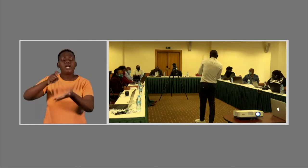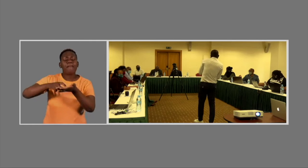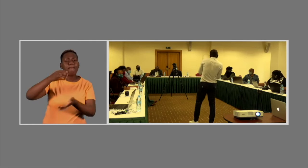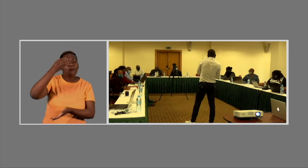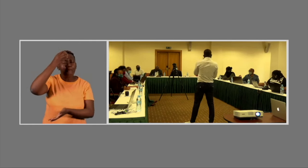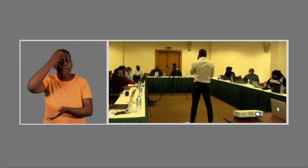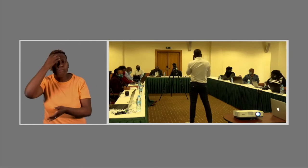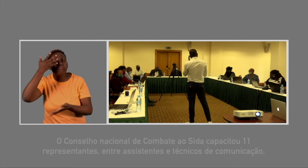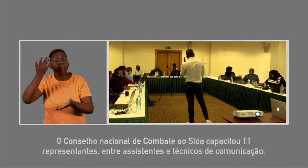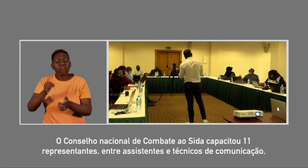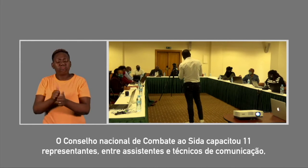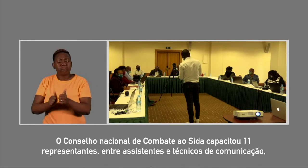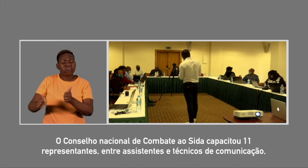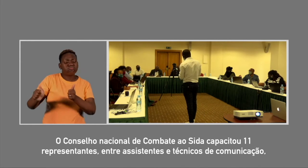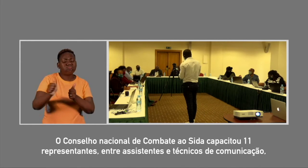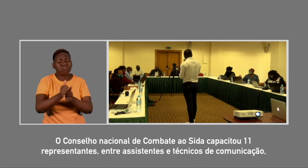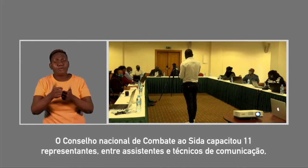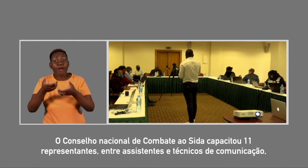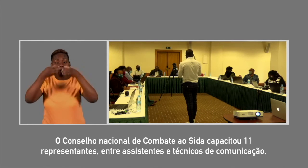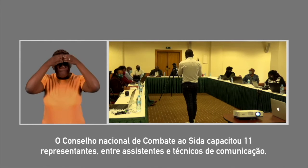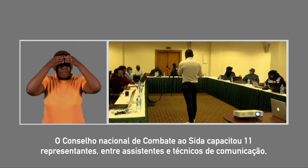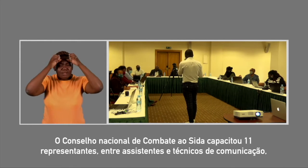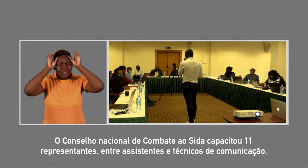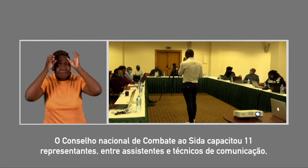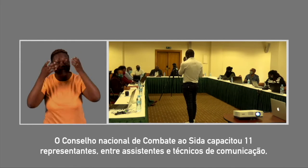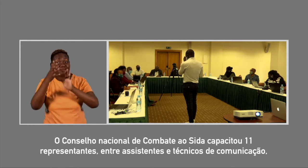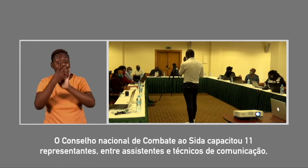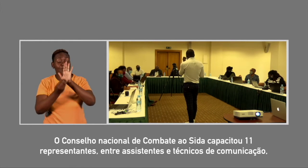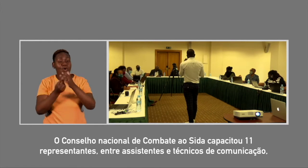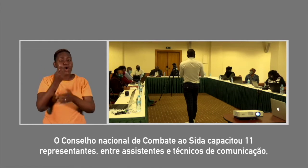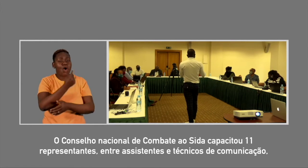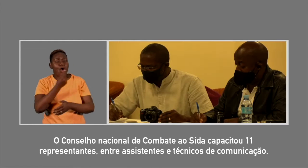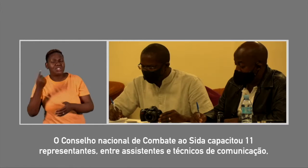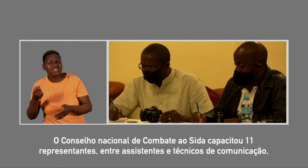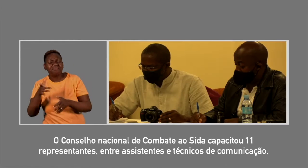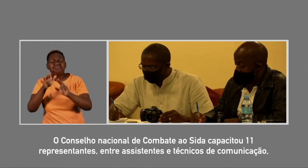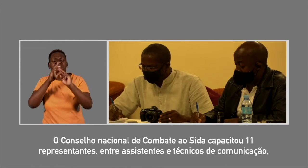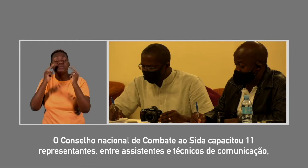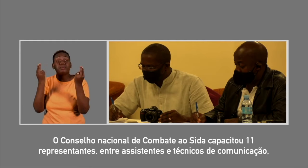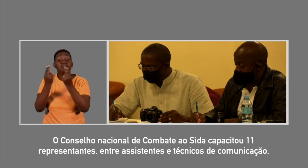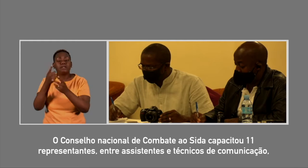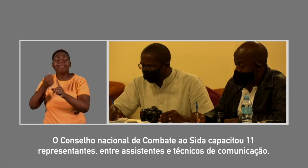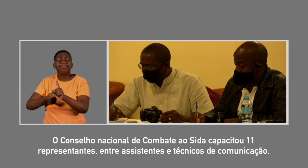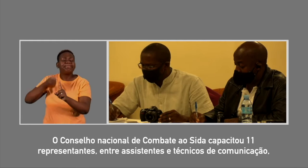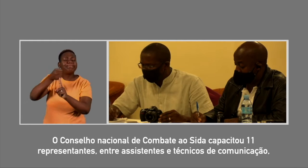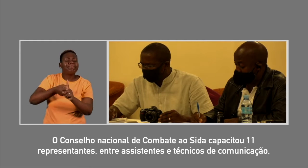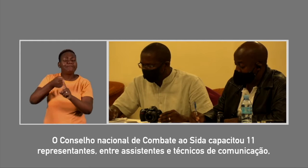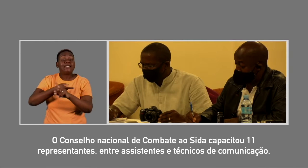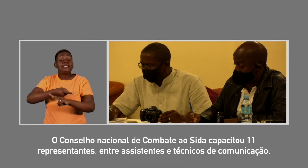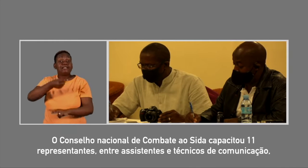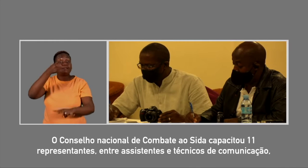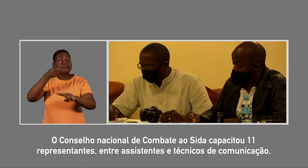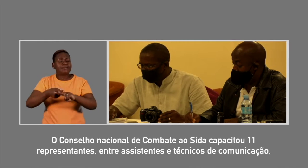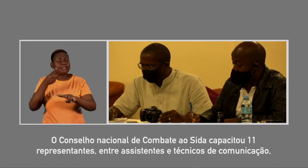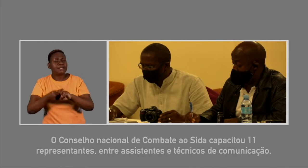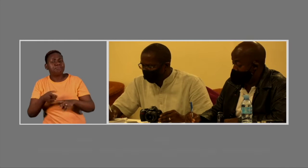O Conselho Nacional de Combate ao SIDA capacitou 11 representantes entre assistentes e